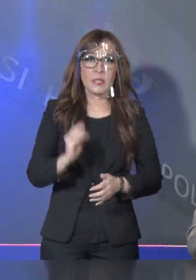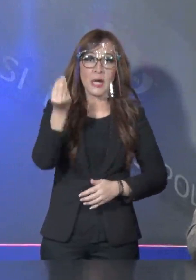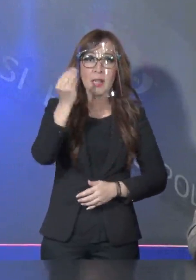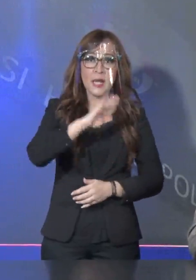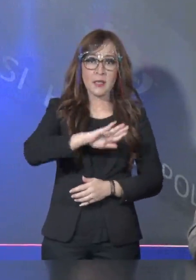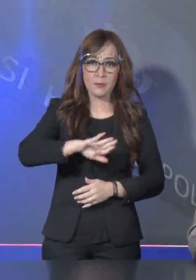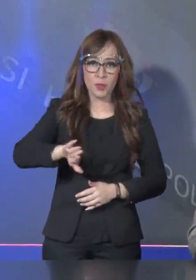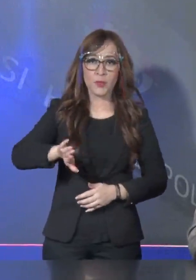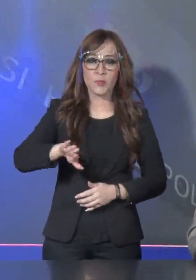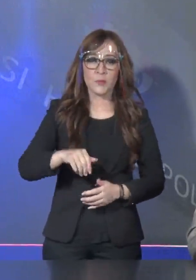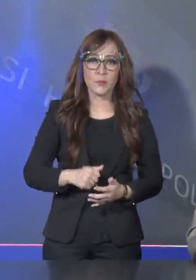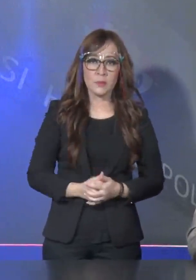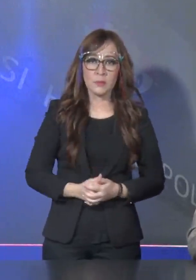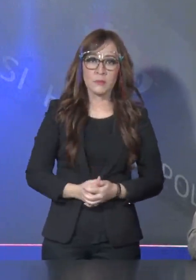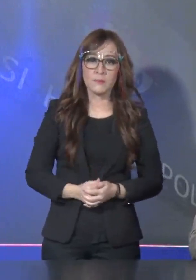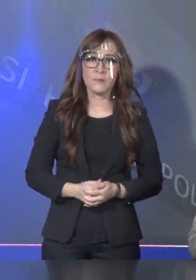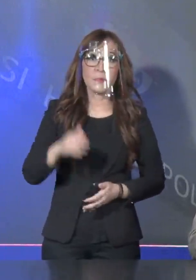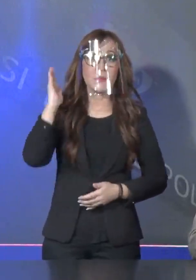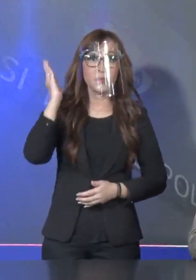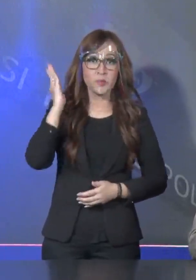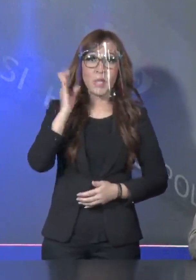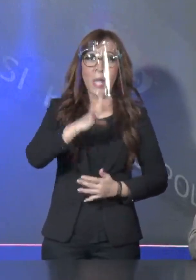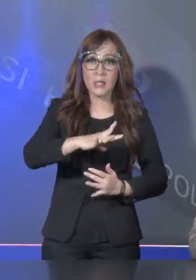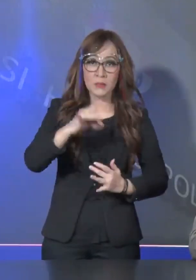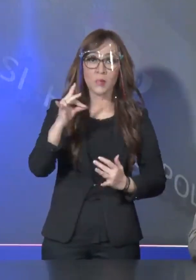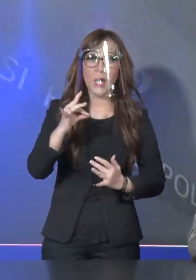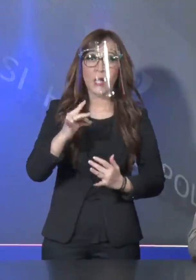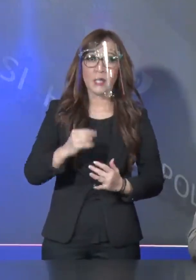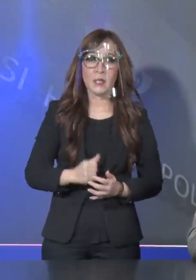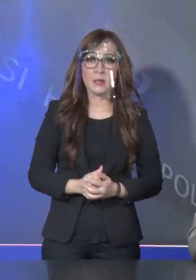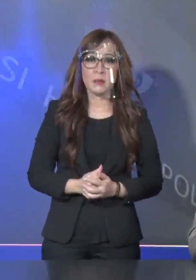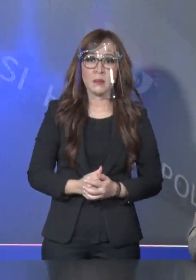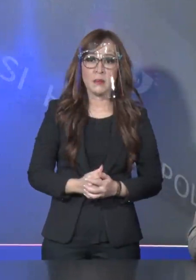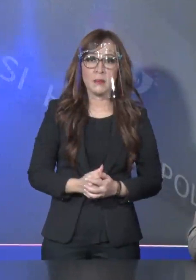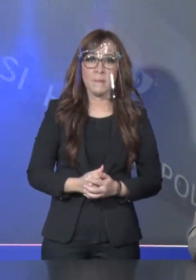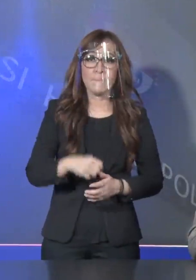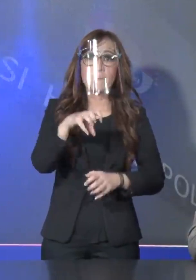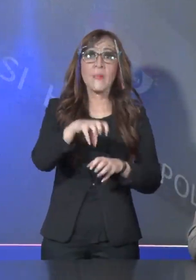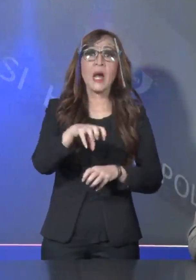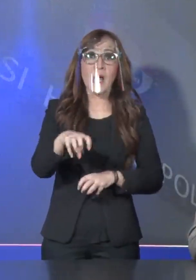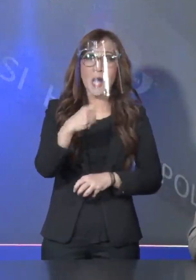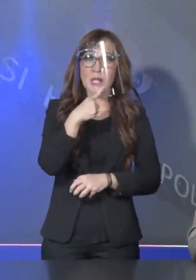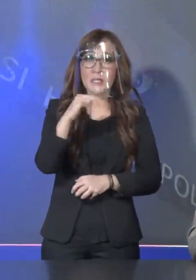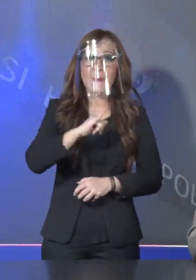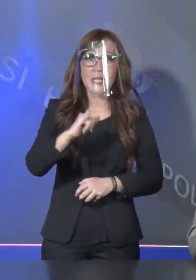Timur, telah ditemukan benda mirip dengan bom.